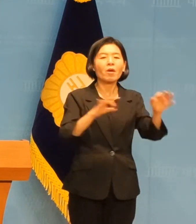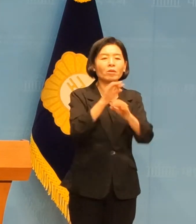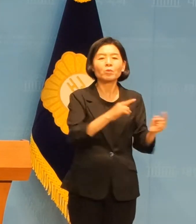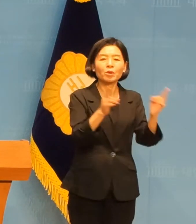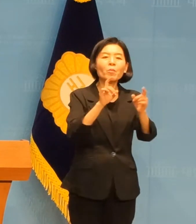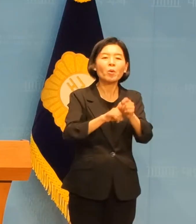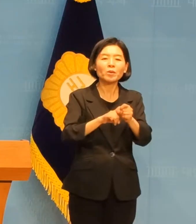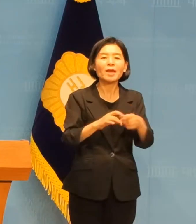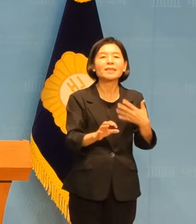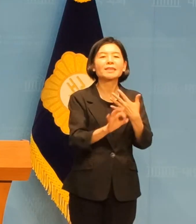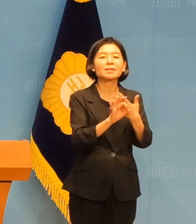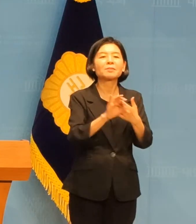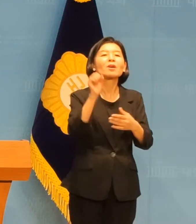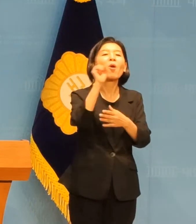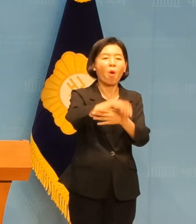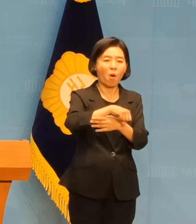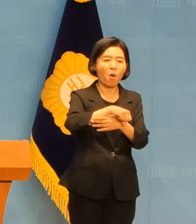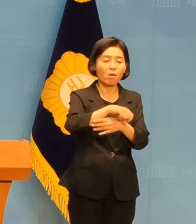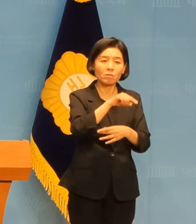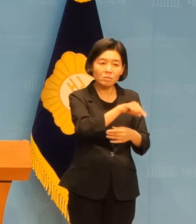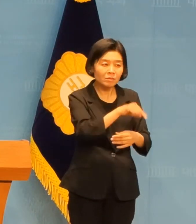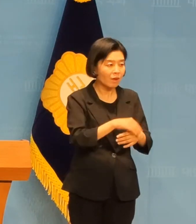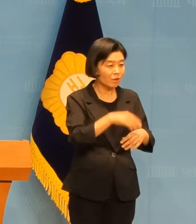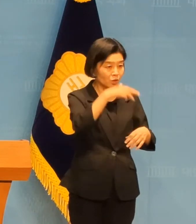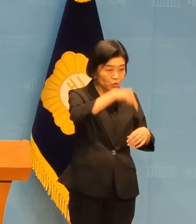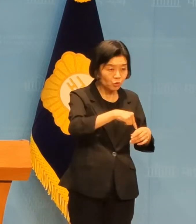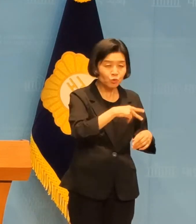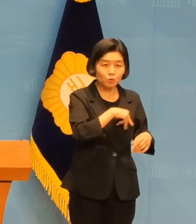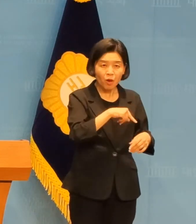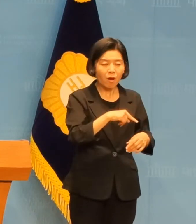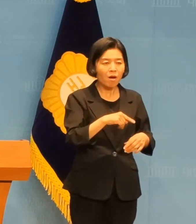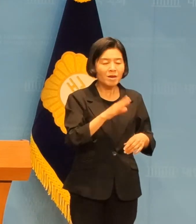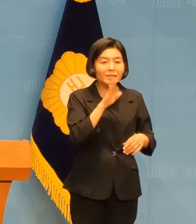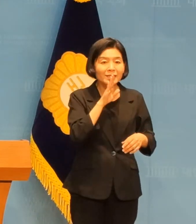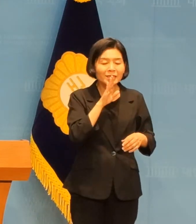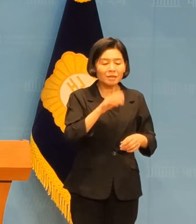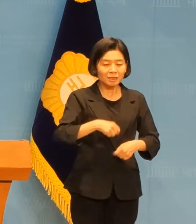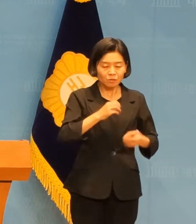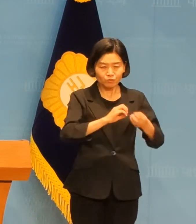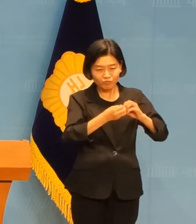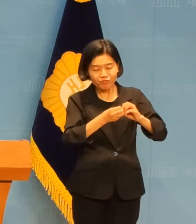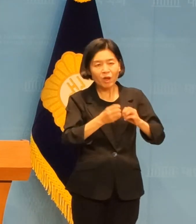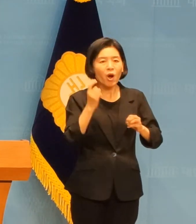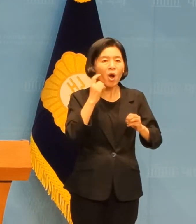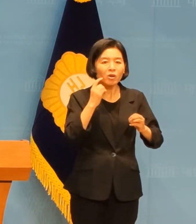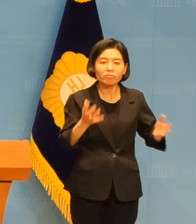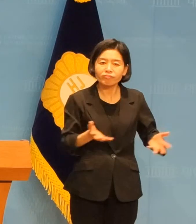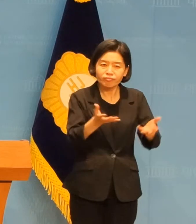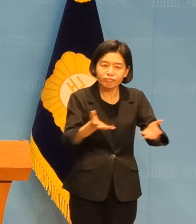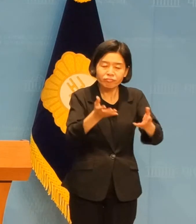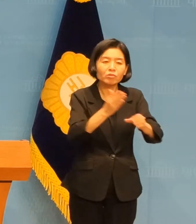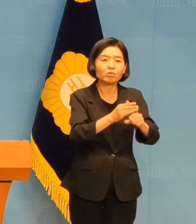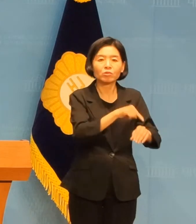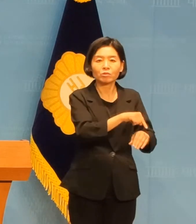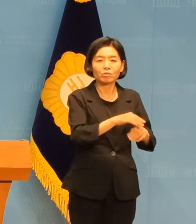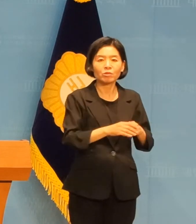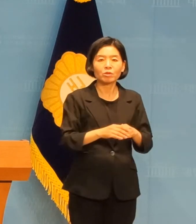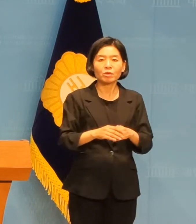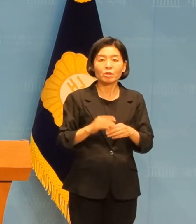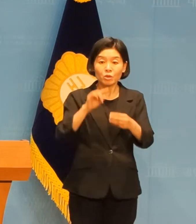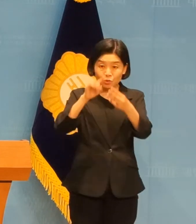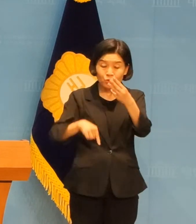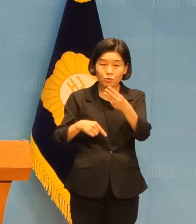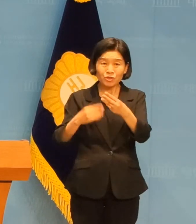주진우 의원은 사실을 왜곡하며 거짓 선동을 하고 있습니다. 주진우 의원은 내란 속의 윤석열의